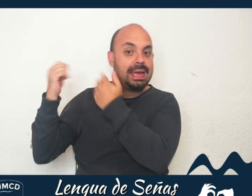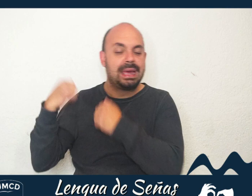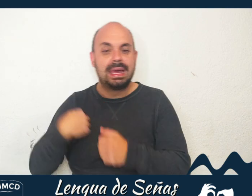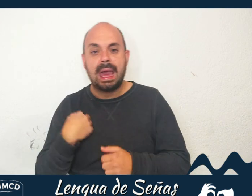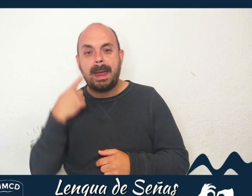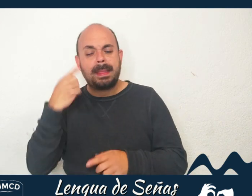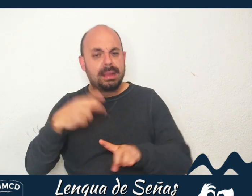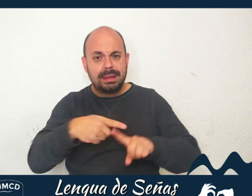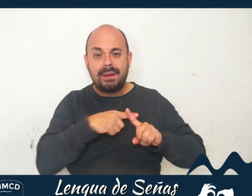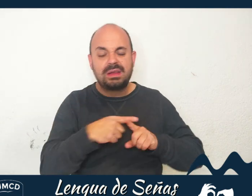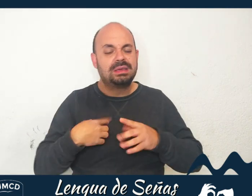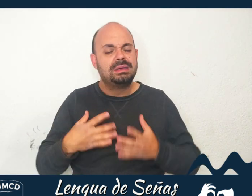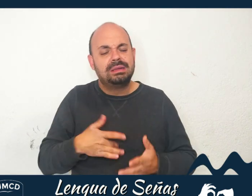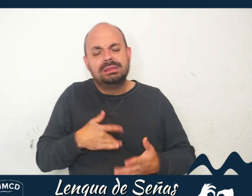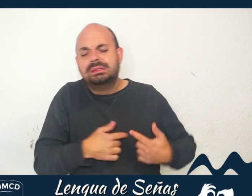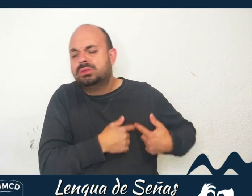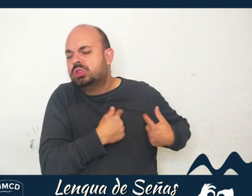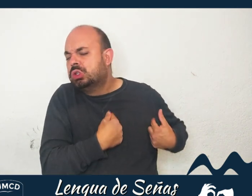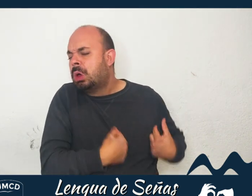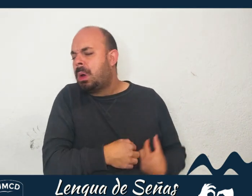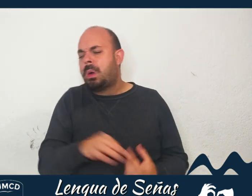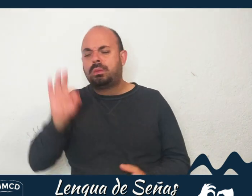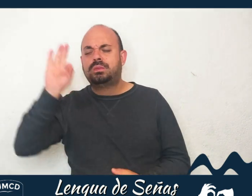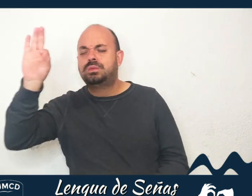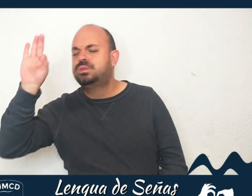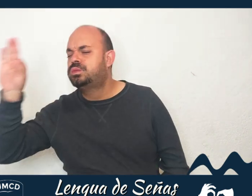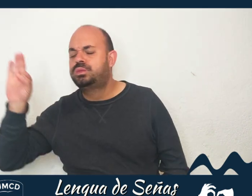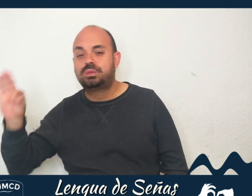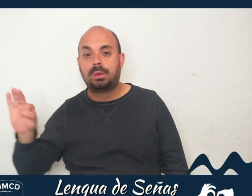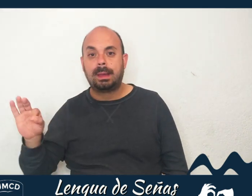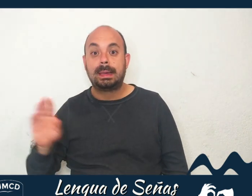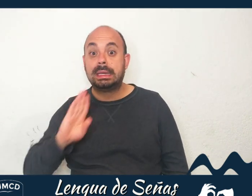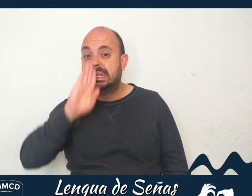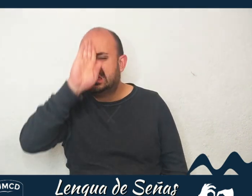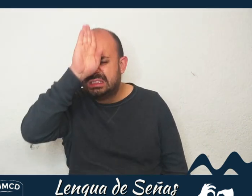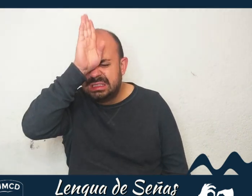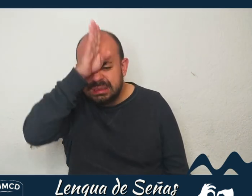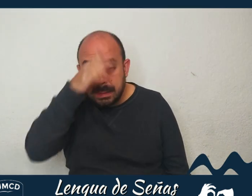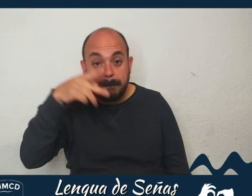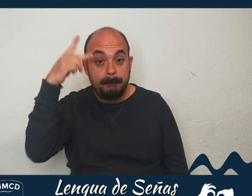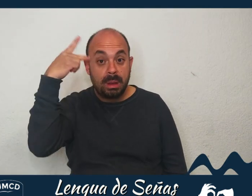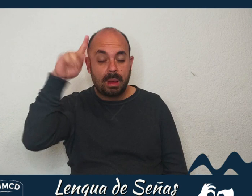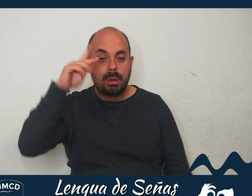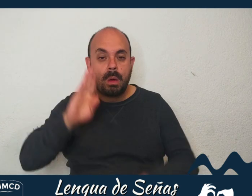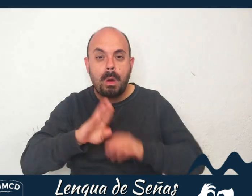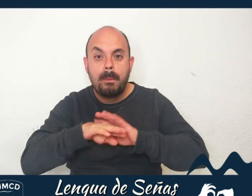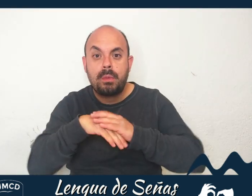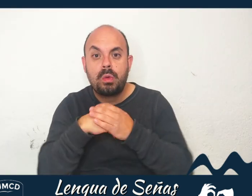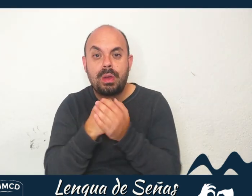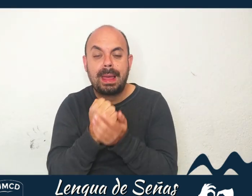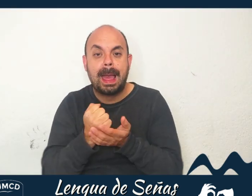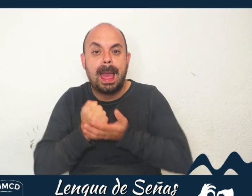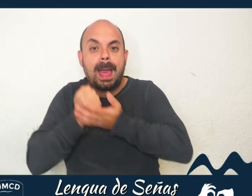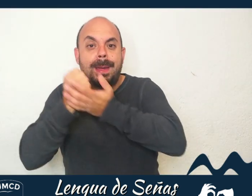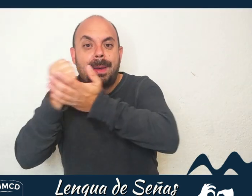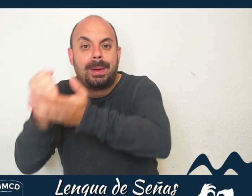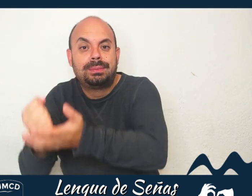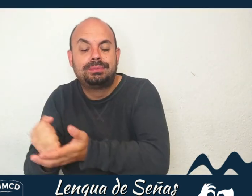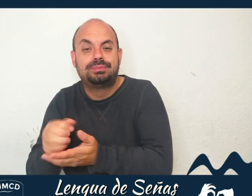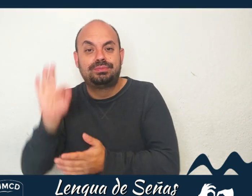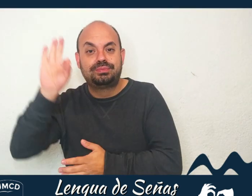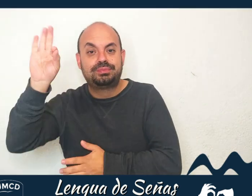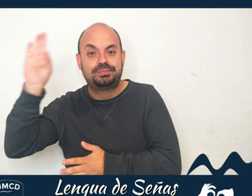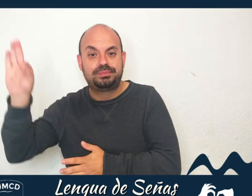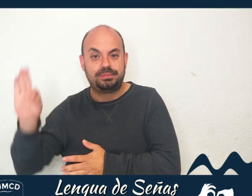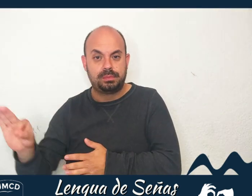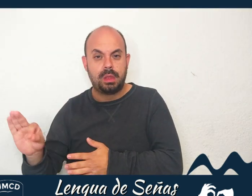de Cristo. Pero Pablo había aprovechado la puerta que se le había abierto en Troas.